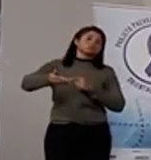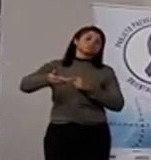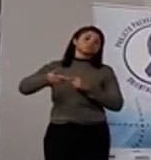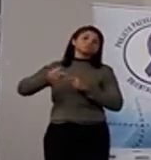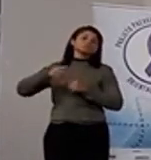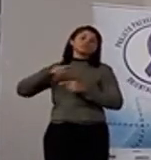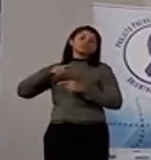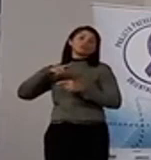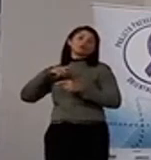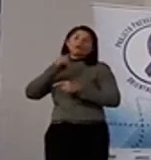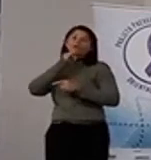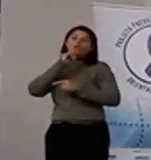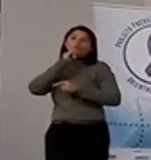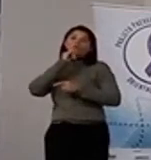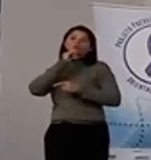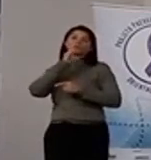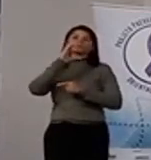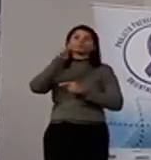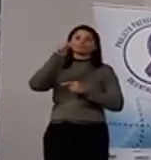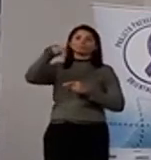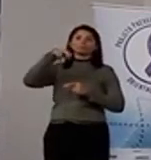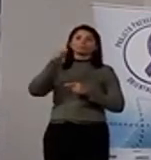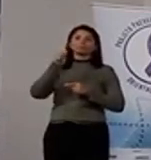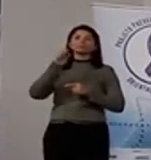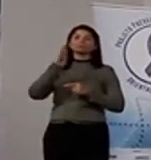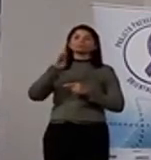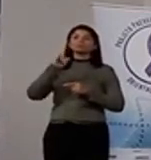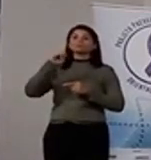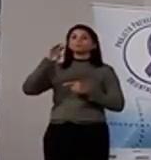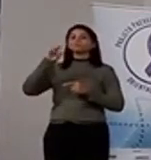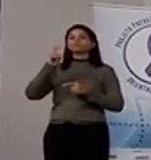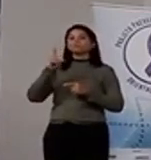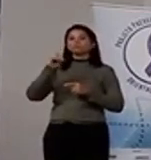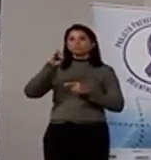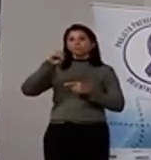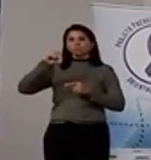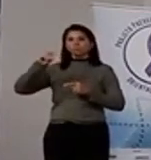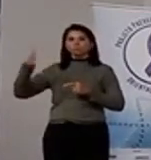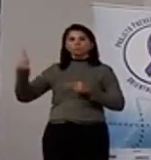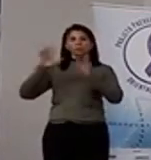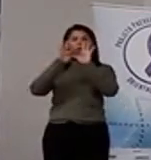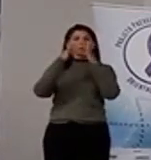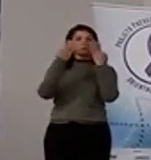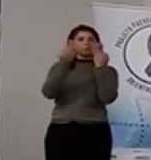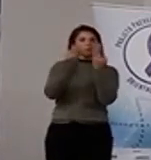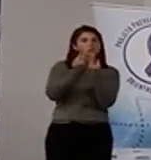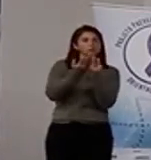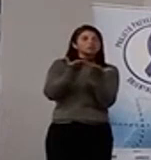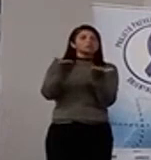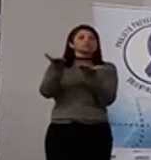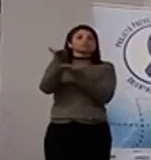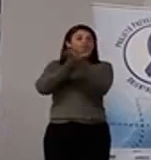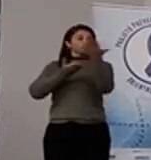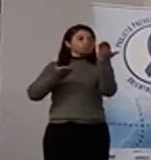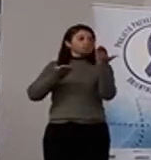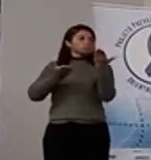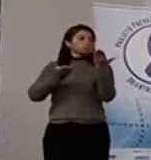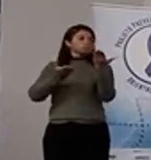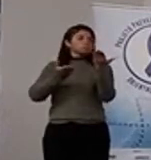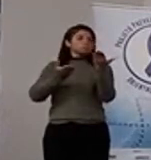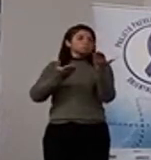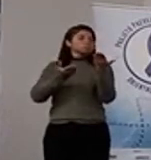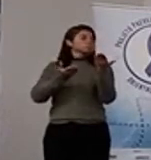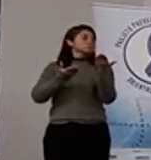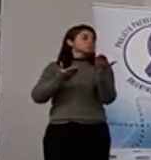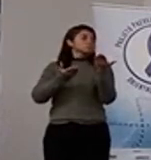gente sabe que é consideravelmente recente e que tem famílias sendo beneficiadas, mas O canabidiol não entra como medicação? ele